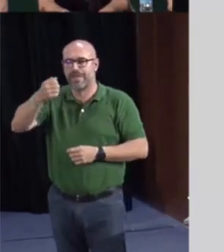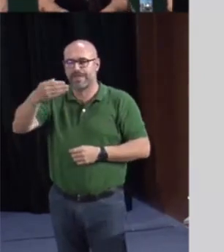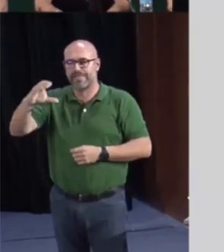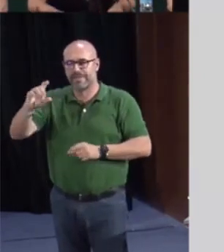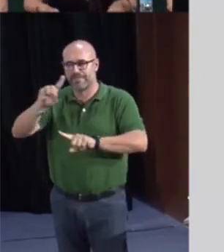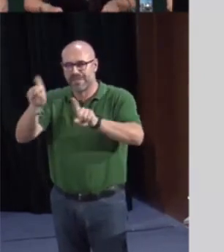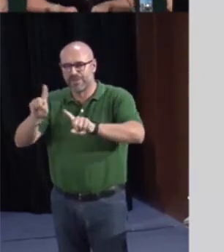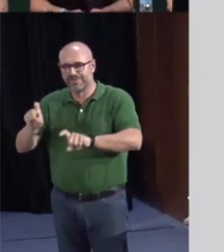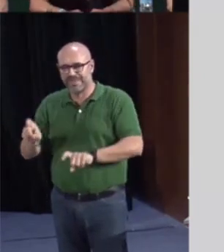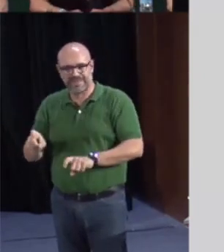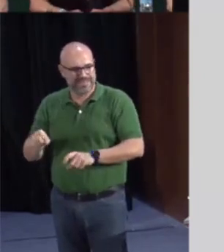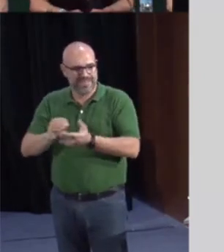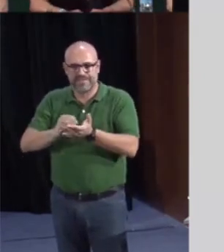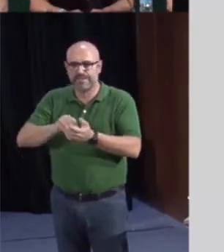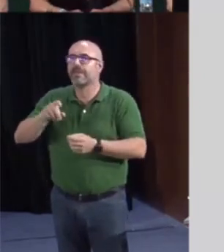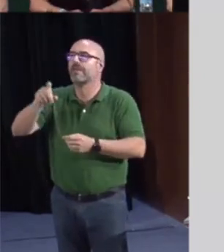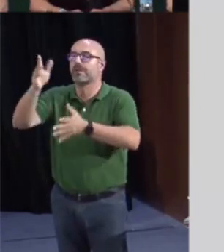Entonces, vais a encontrar...